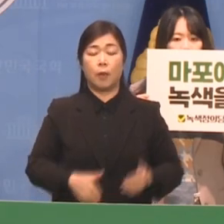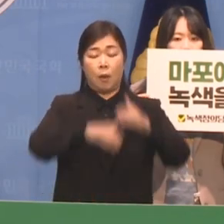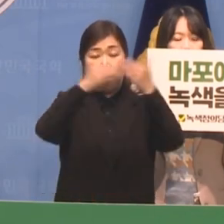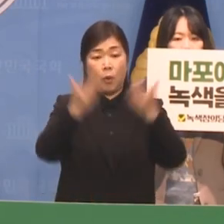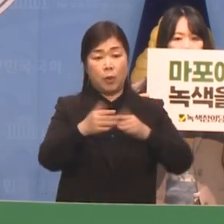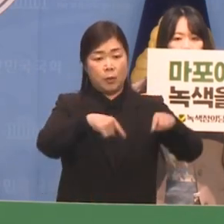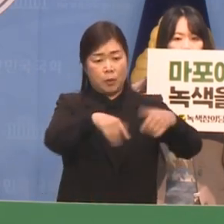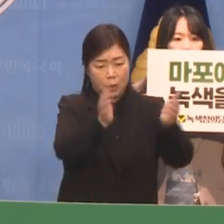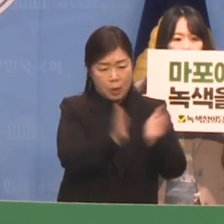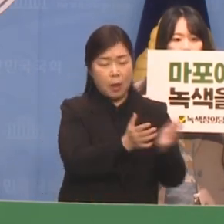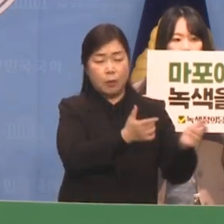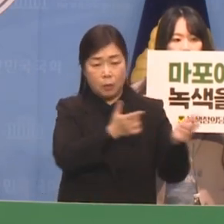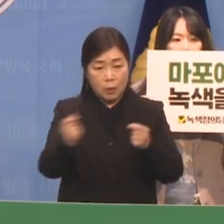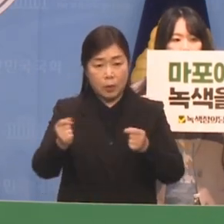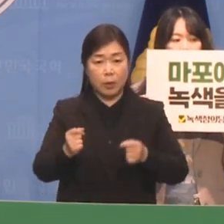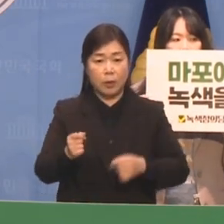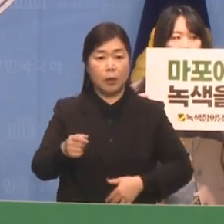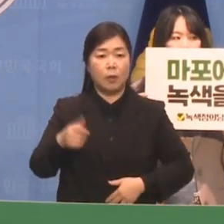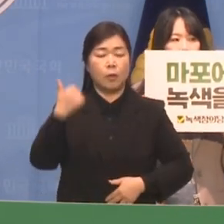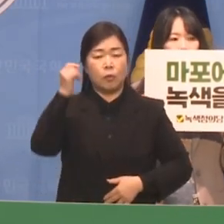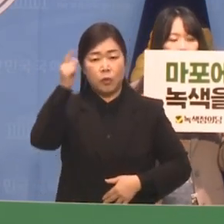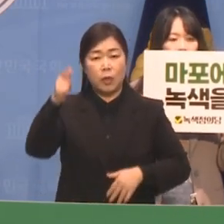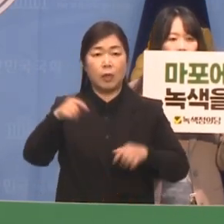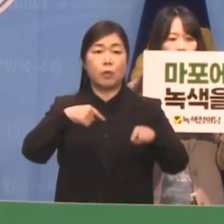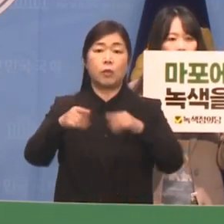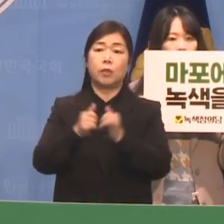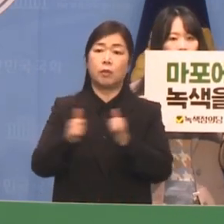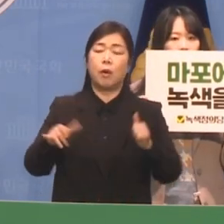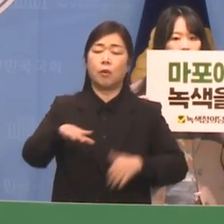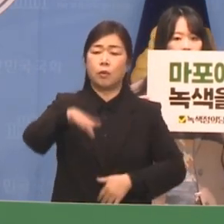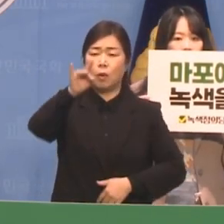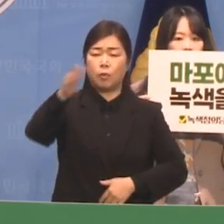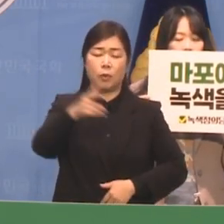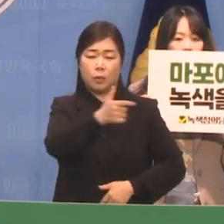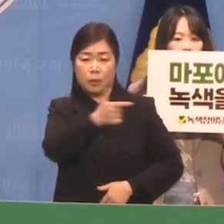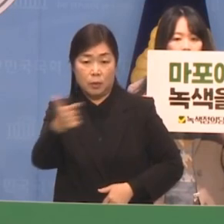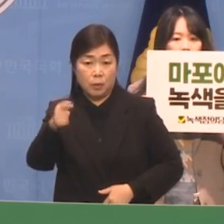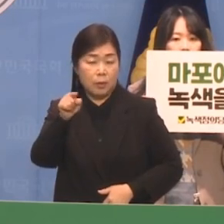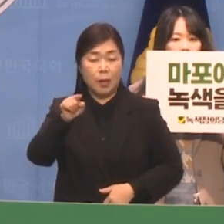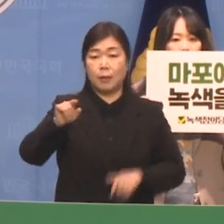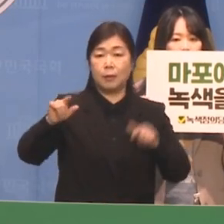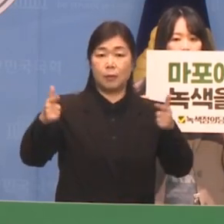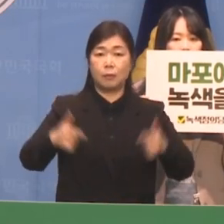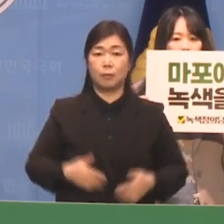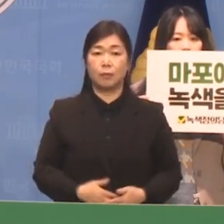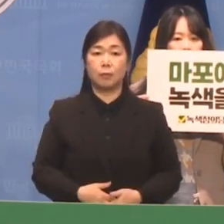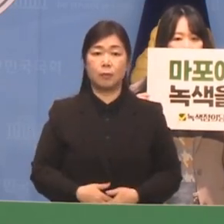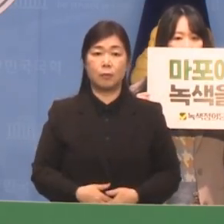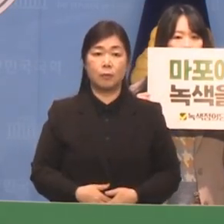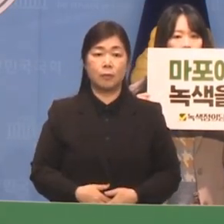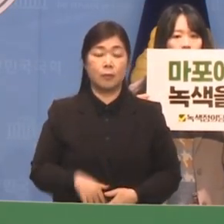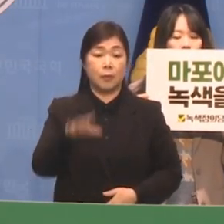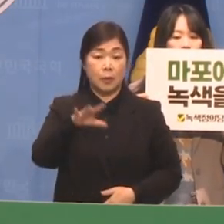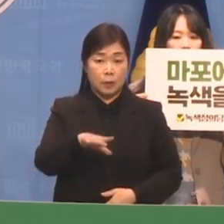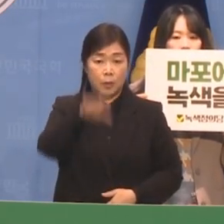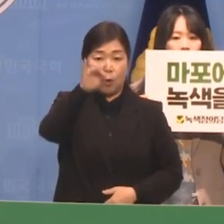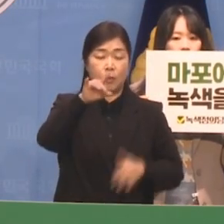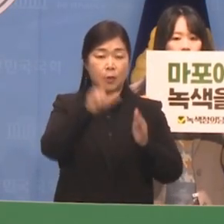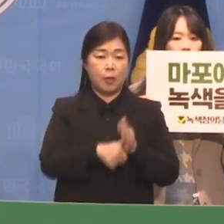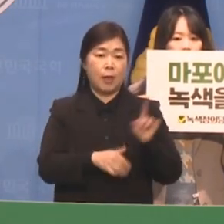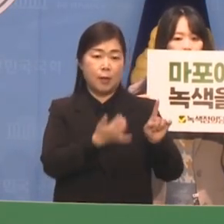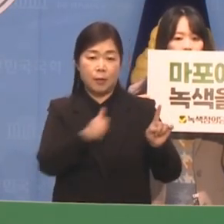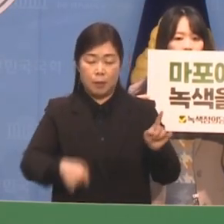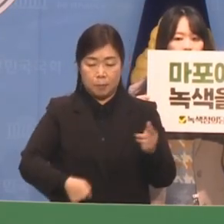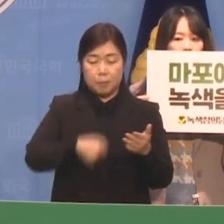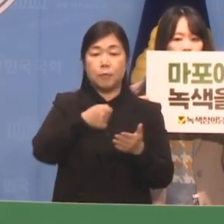거대한 정당도, 모든 위대한 정치인도 처음부터 거대했던 것은 아닙니다. 모두가 처음에는 한 사람의